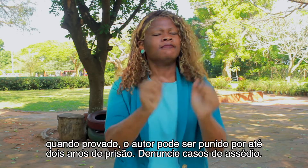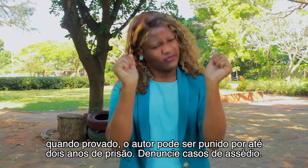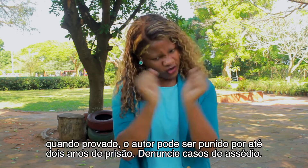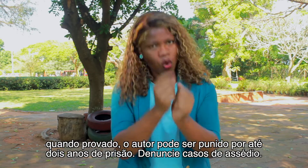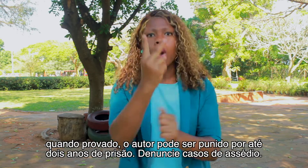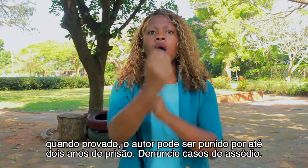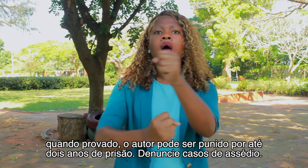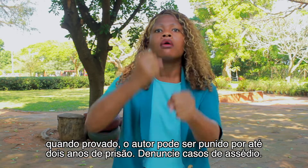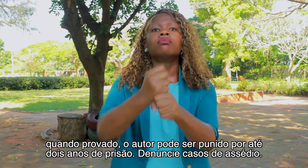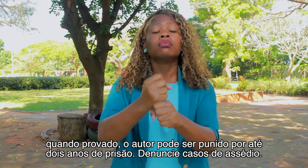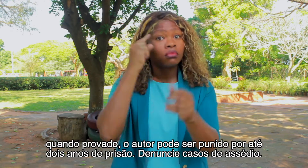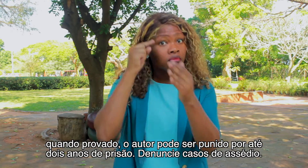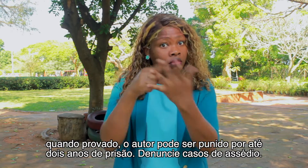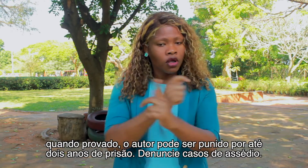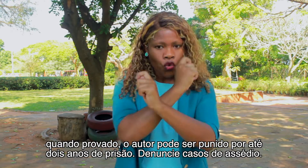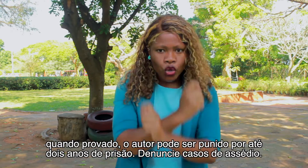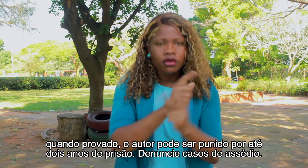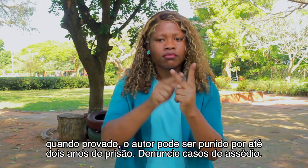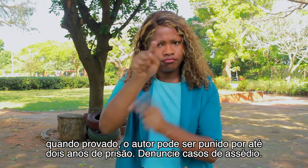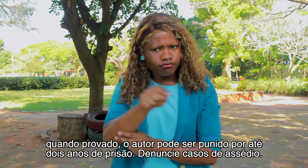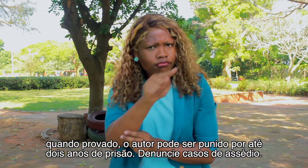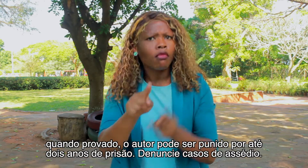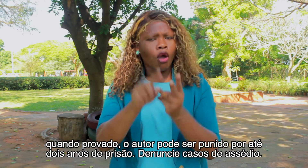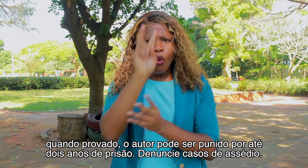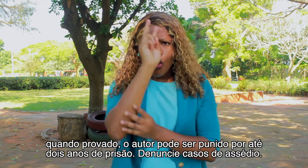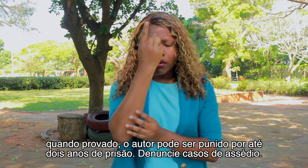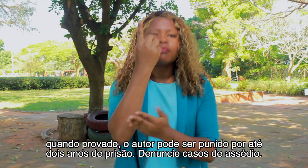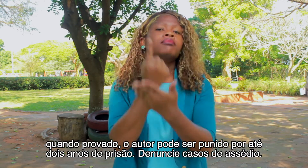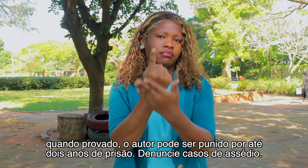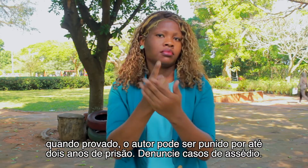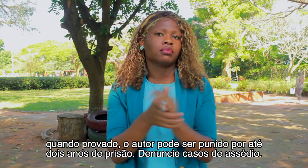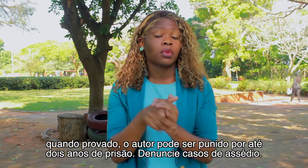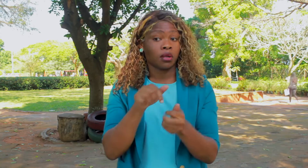2 anos de prisão. Denuncie casos de assédio.